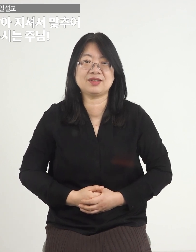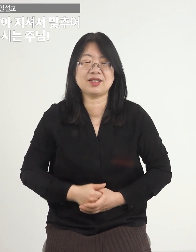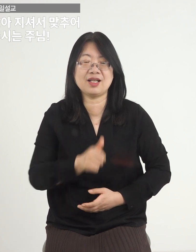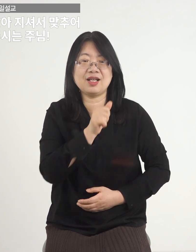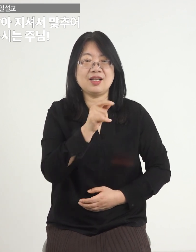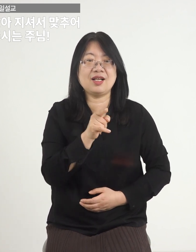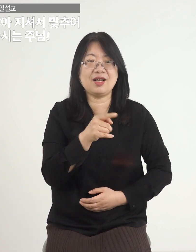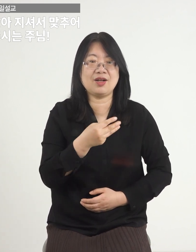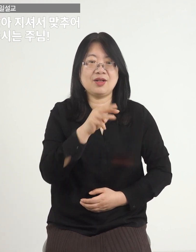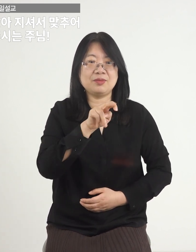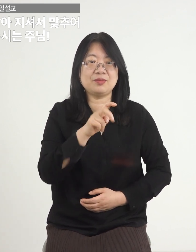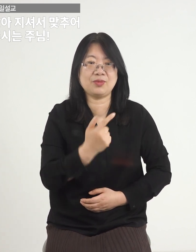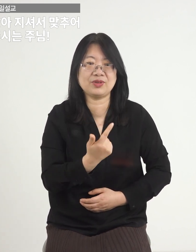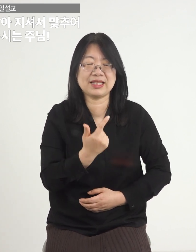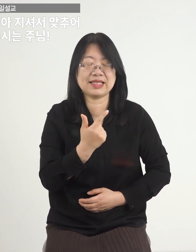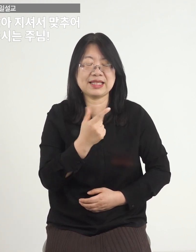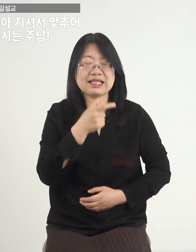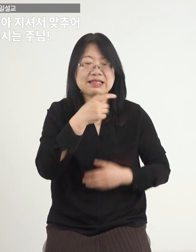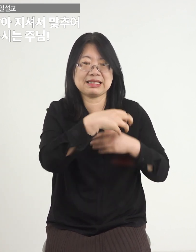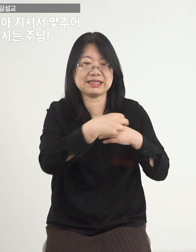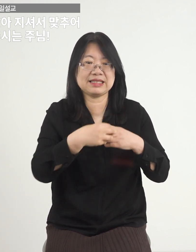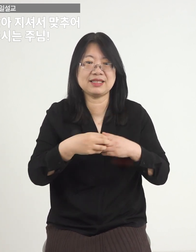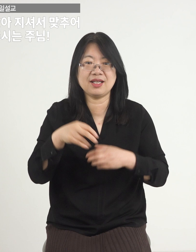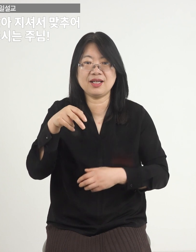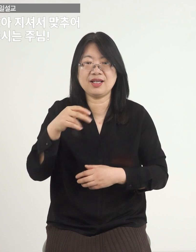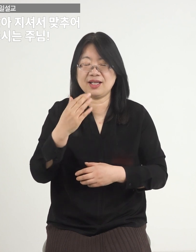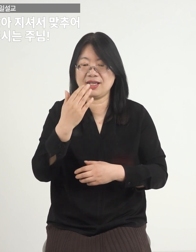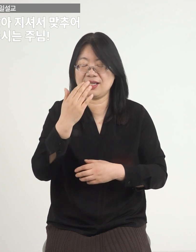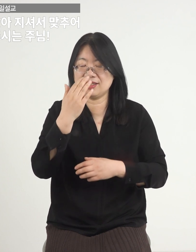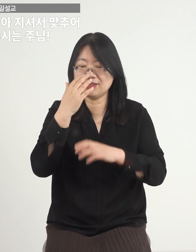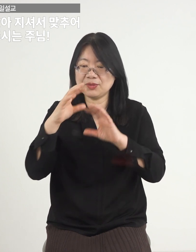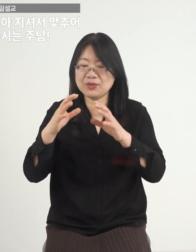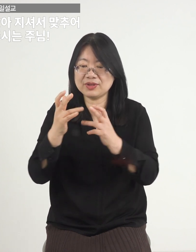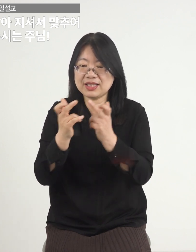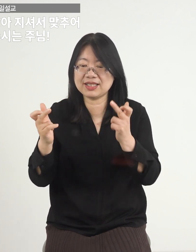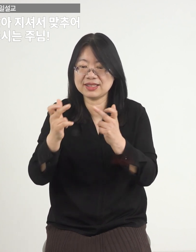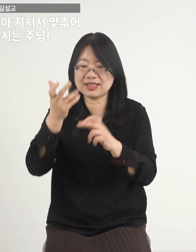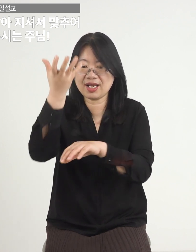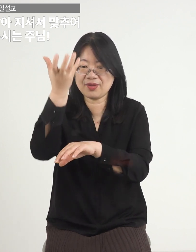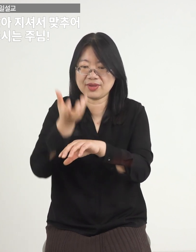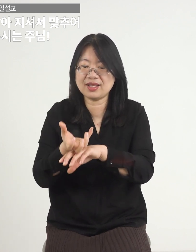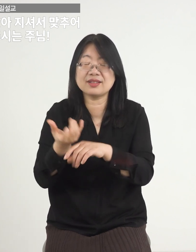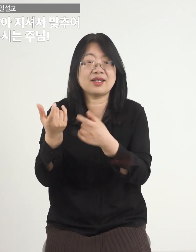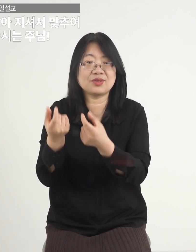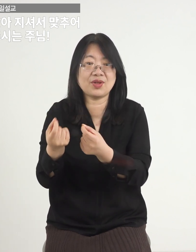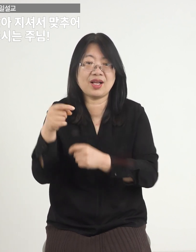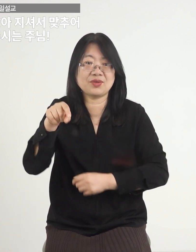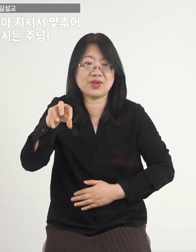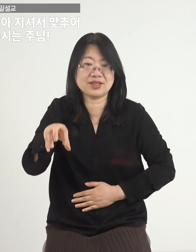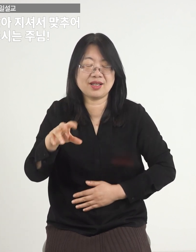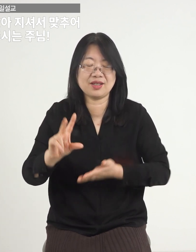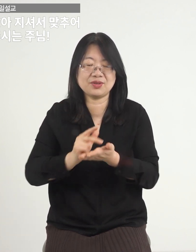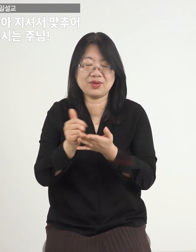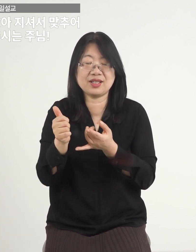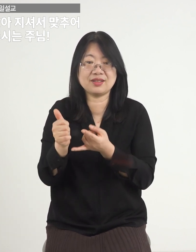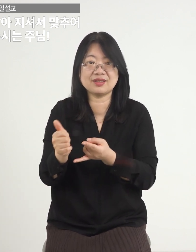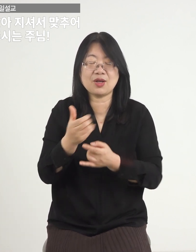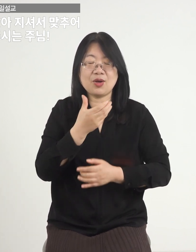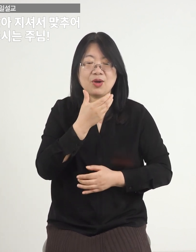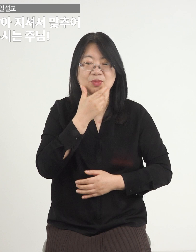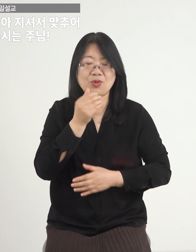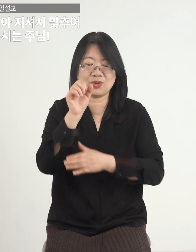헐몬의 이슬이 시온의 산들의 내림 같도다. 거기서 여호와께서